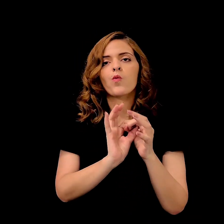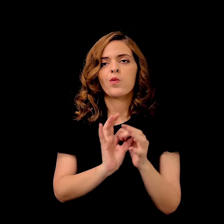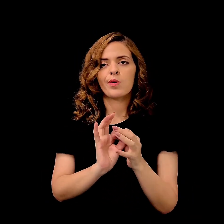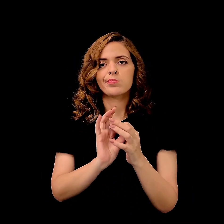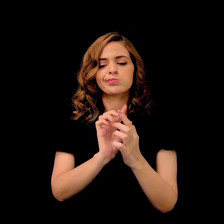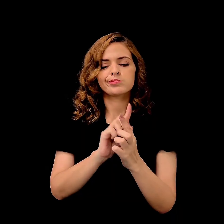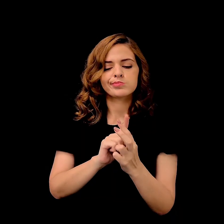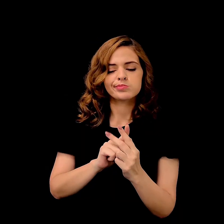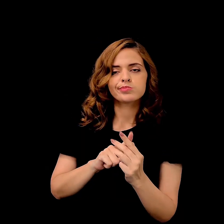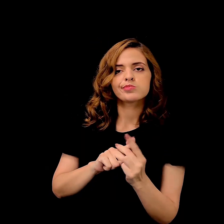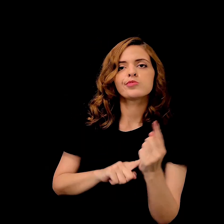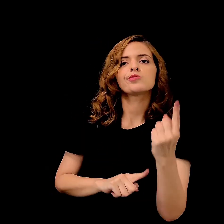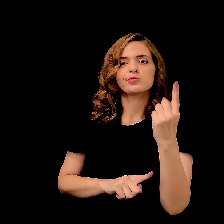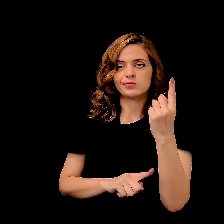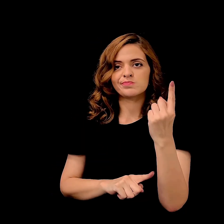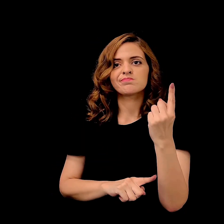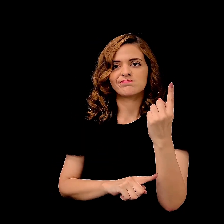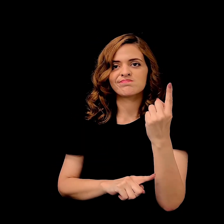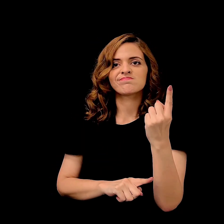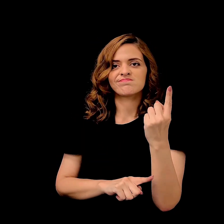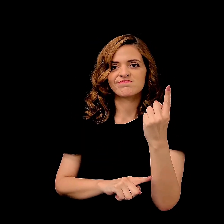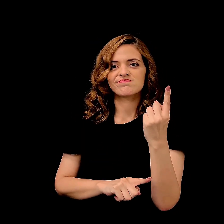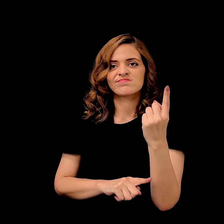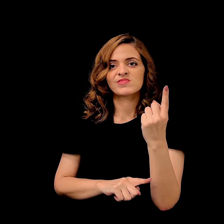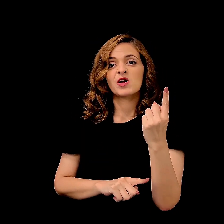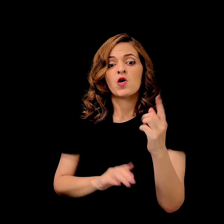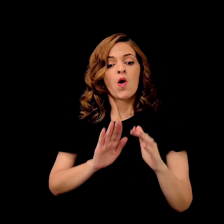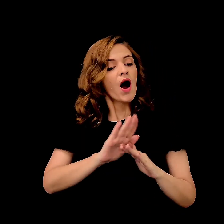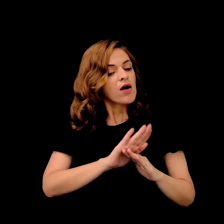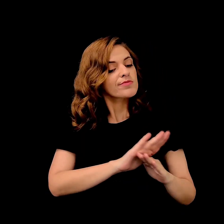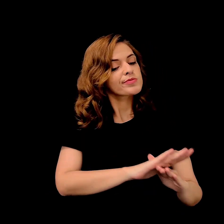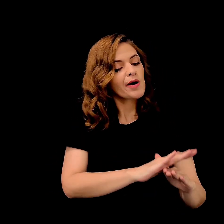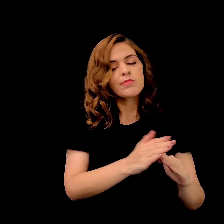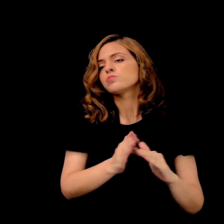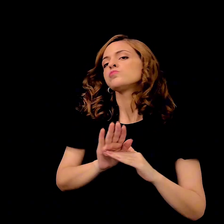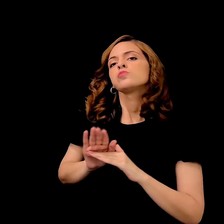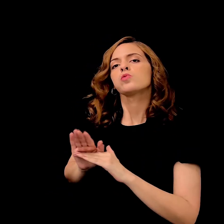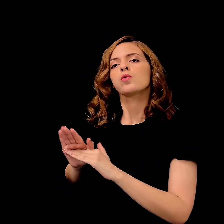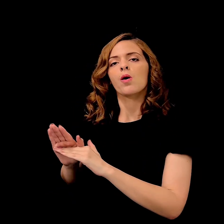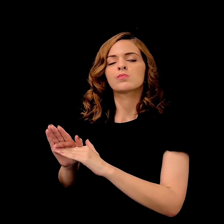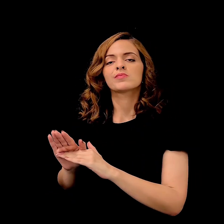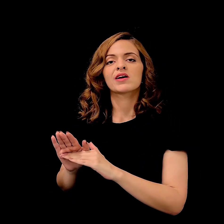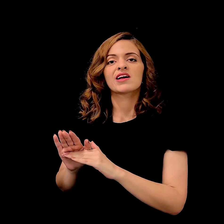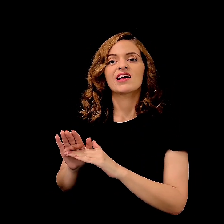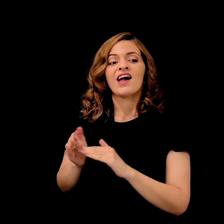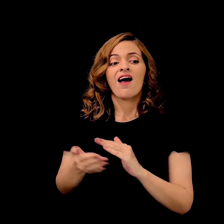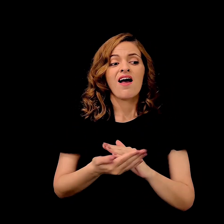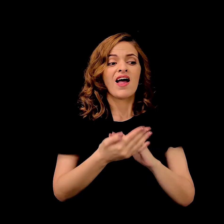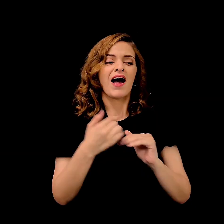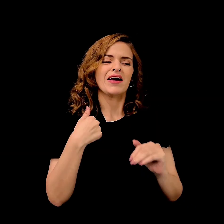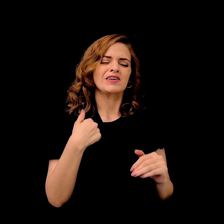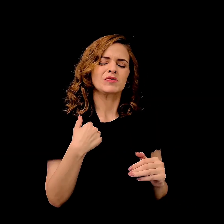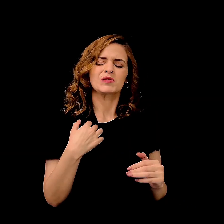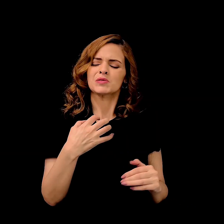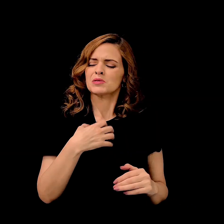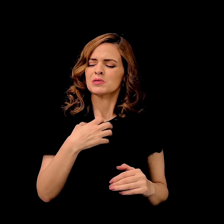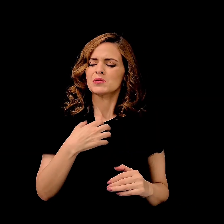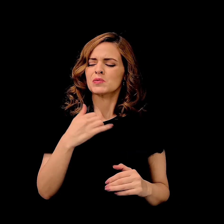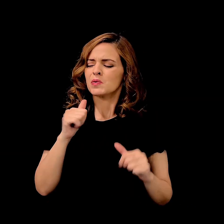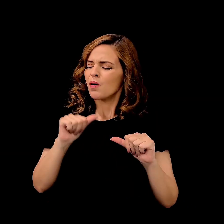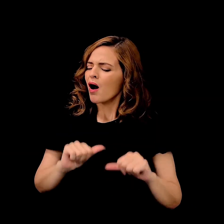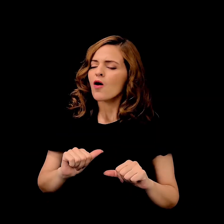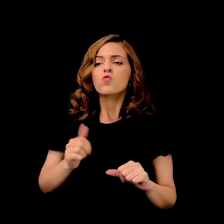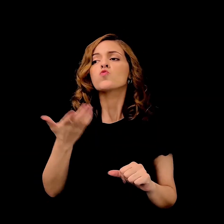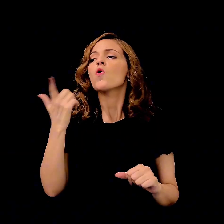dois serem um. Um ajuda o outro. Se um está mal, o outro levanta. Né? Então, se